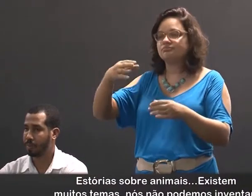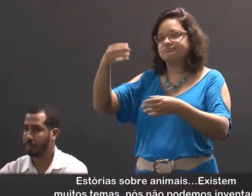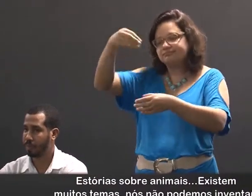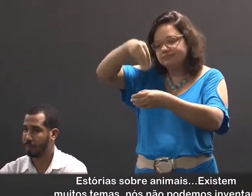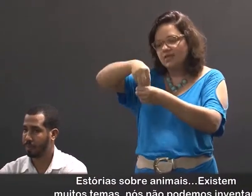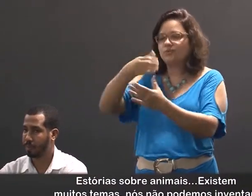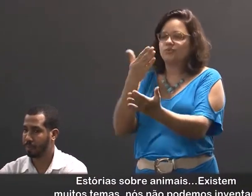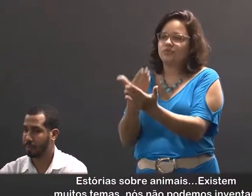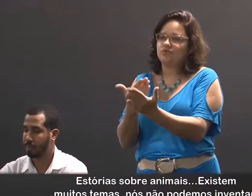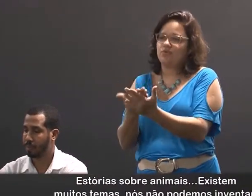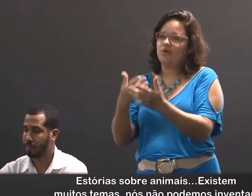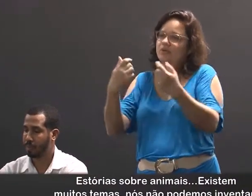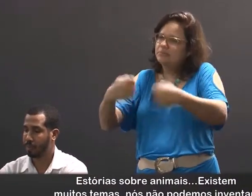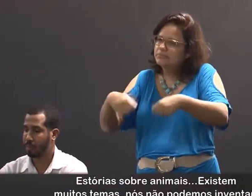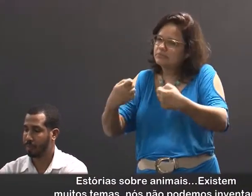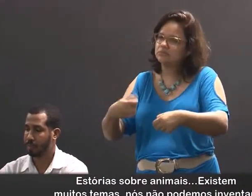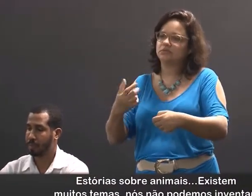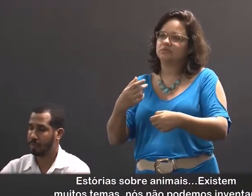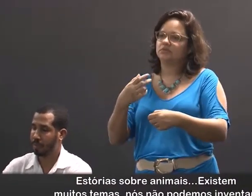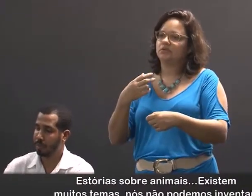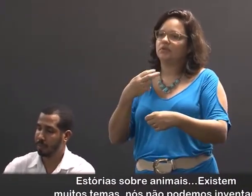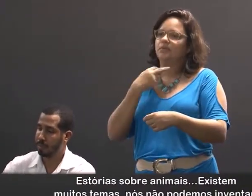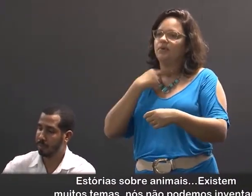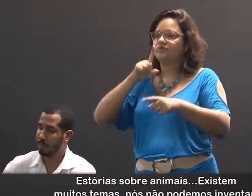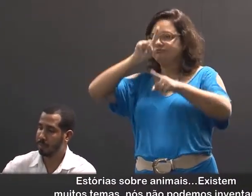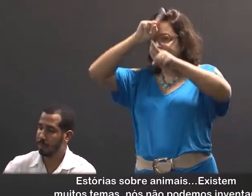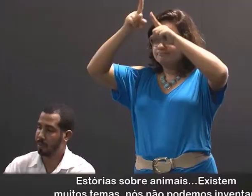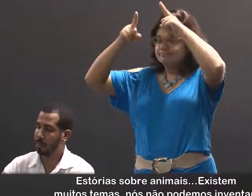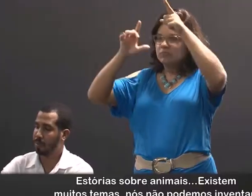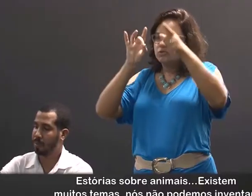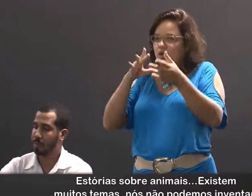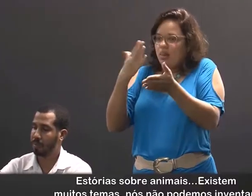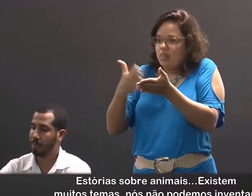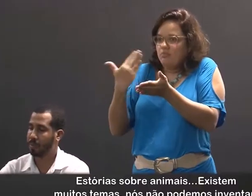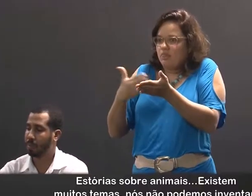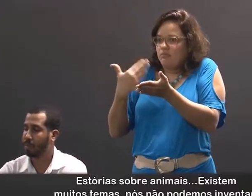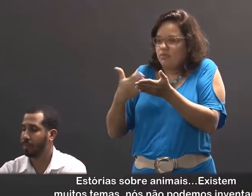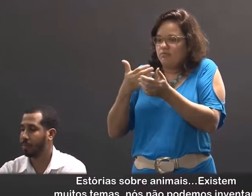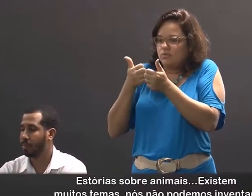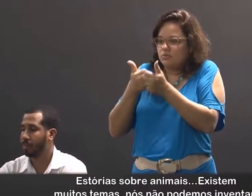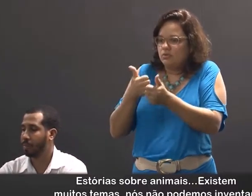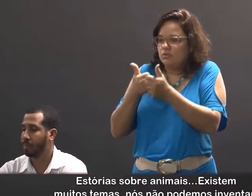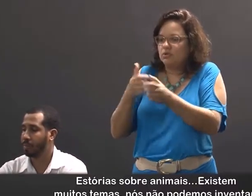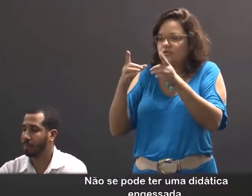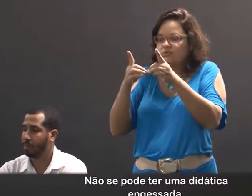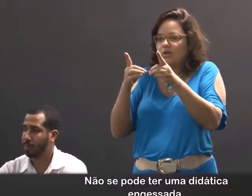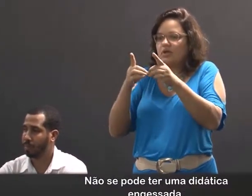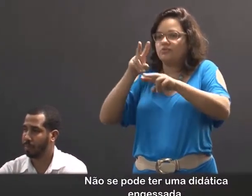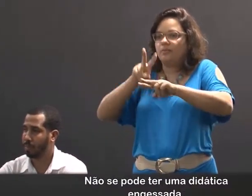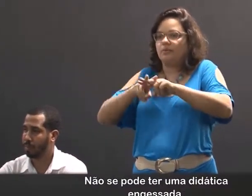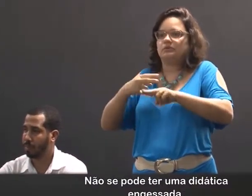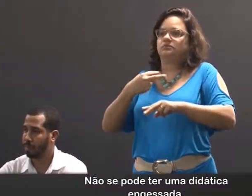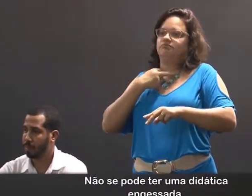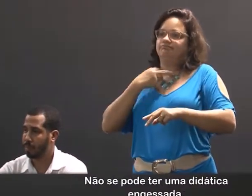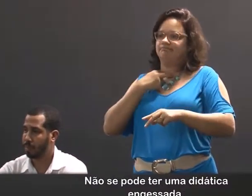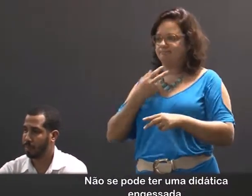histórias sobre animais. Existem temas diferenciados, nós não podemos inventar. Tem que nem ter